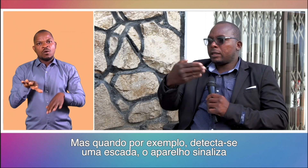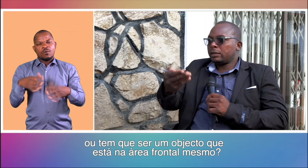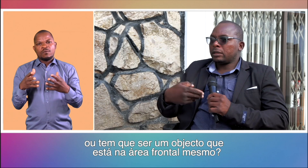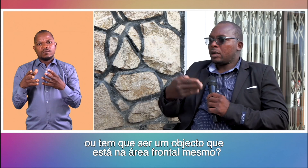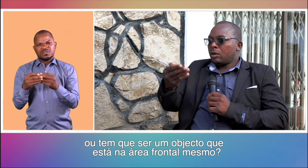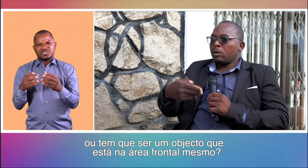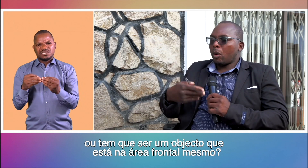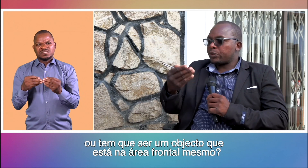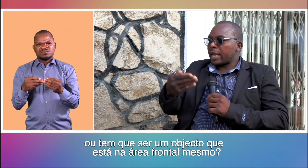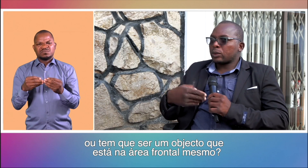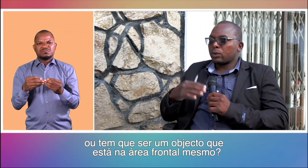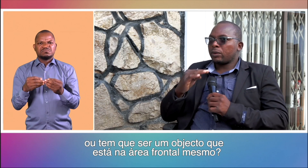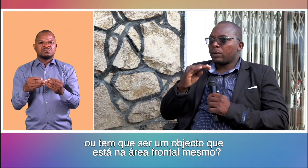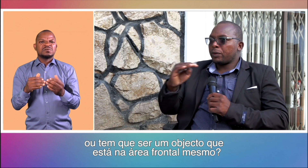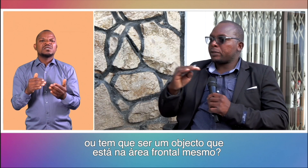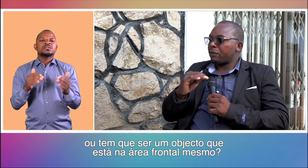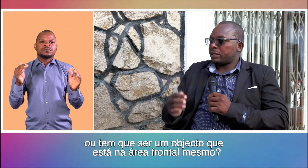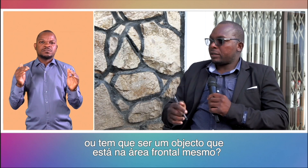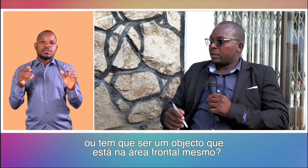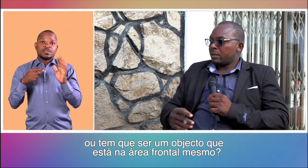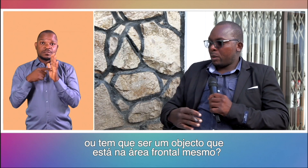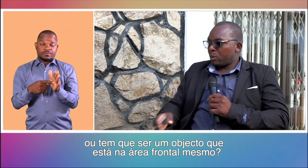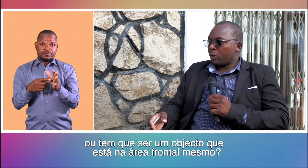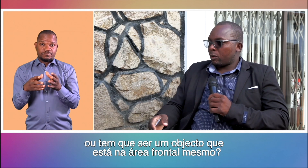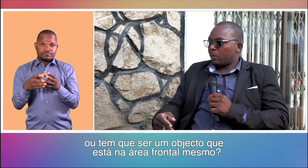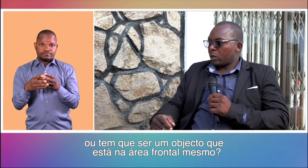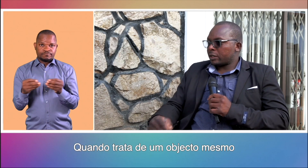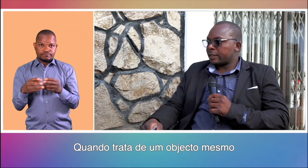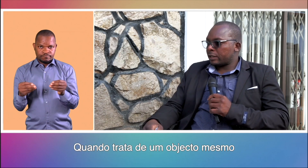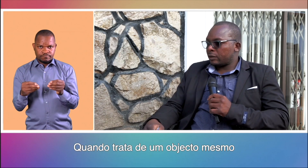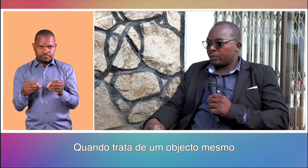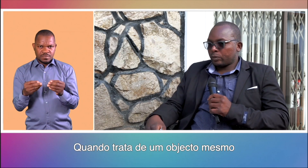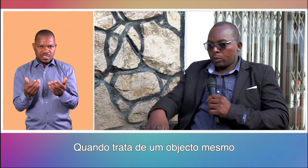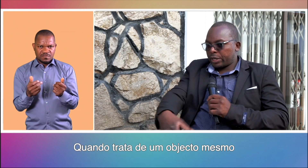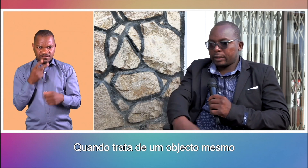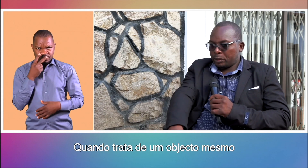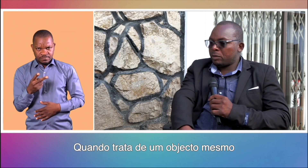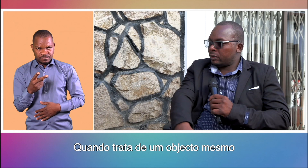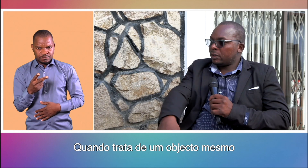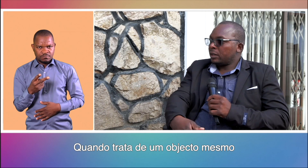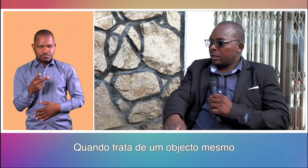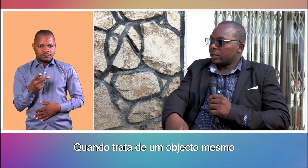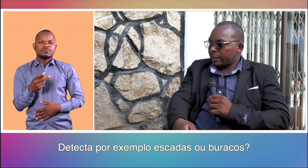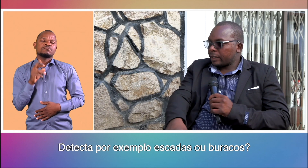ser um objeto face-to-face? Mesmo quando trata de um objeto, mesmo